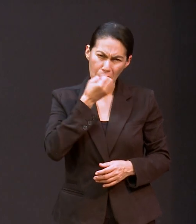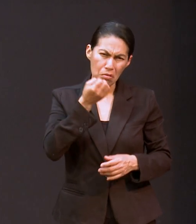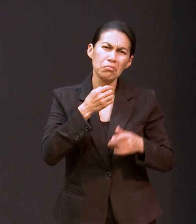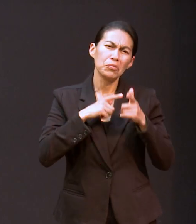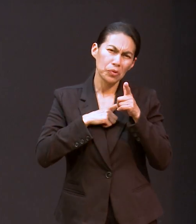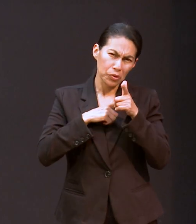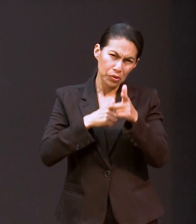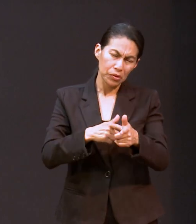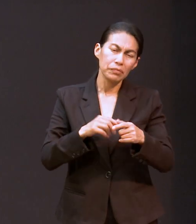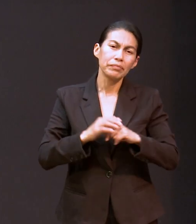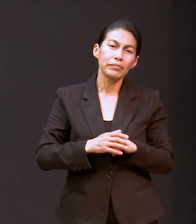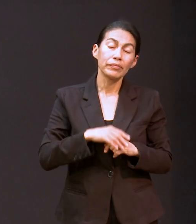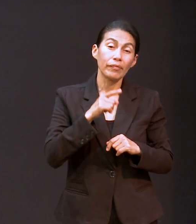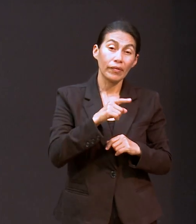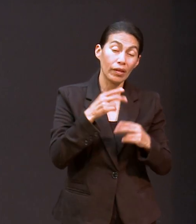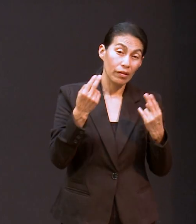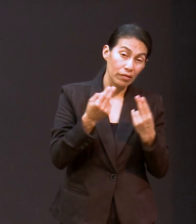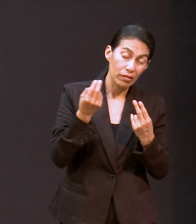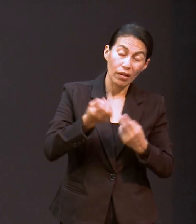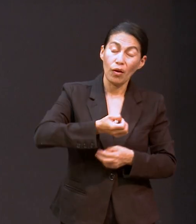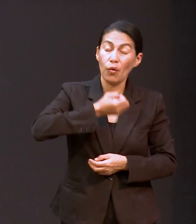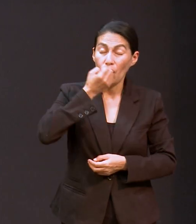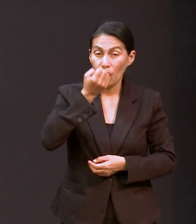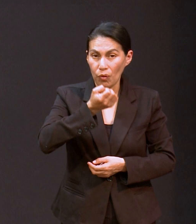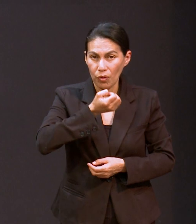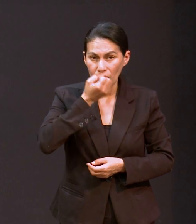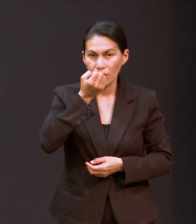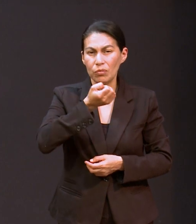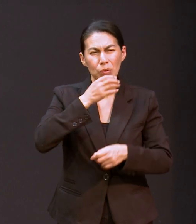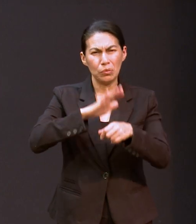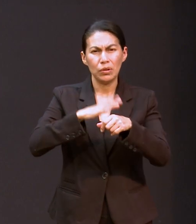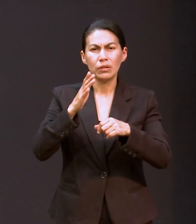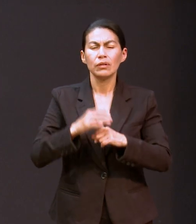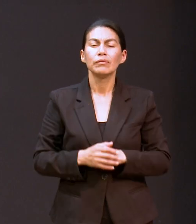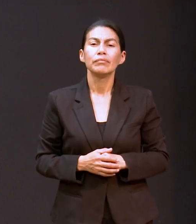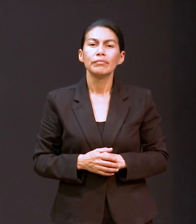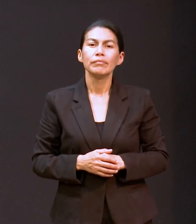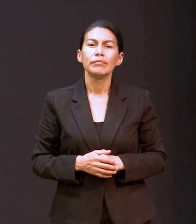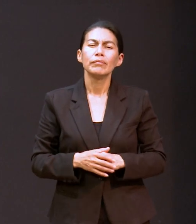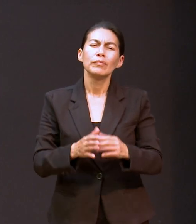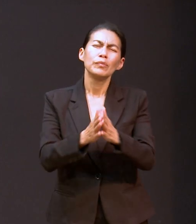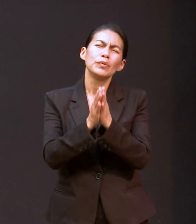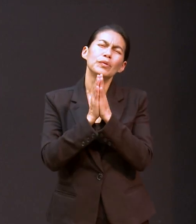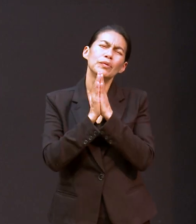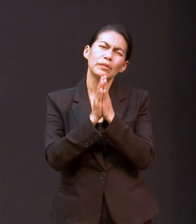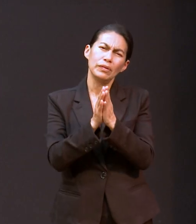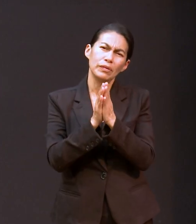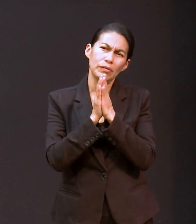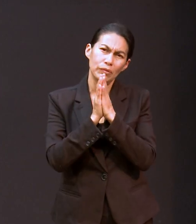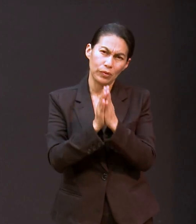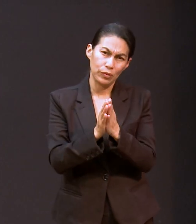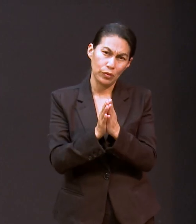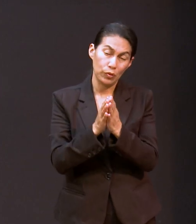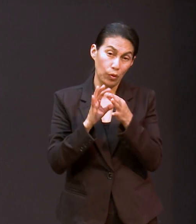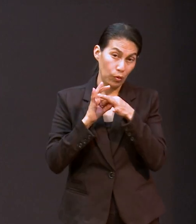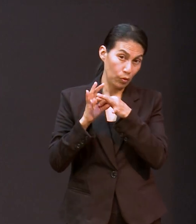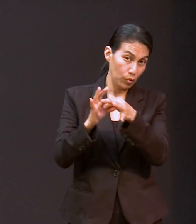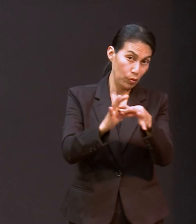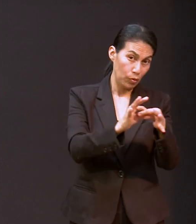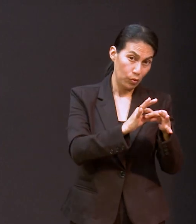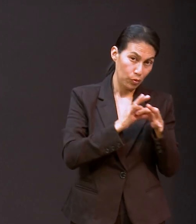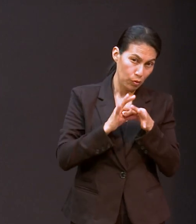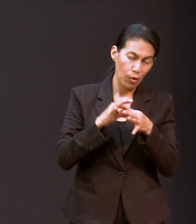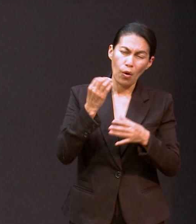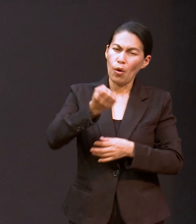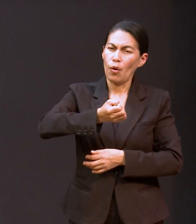Mayela está necesitando de nuestras oraciones y por favor